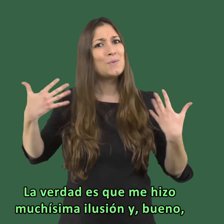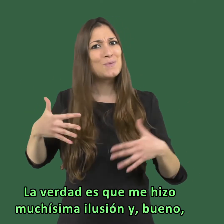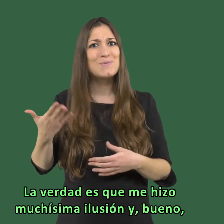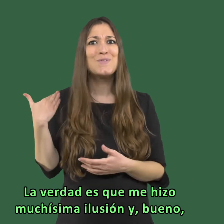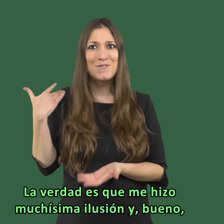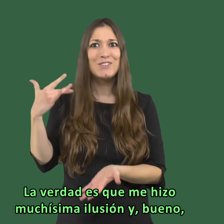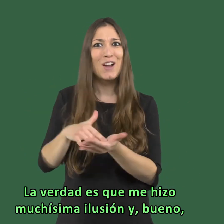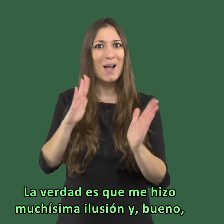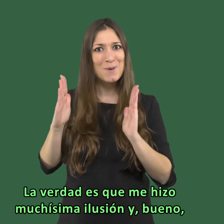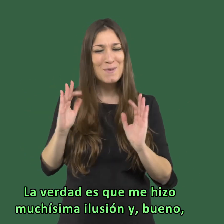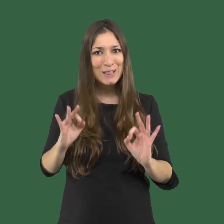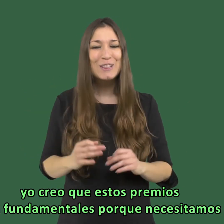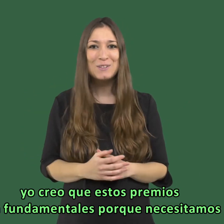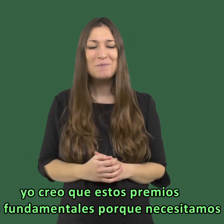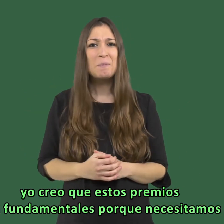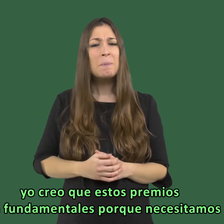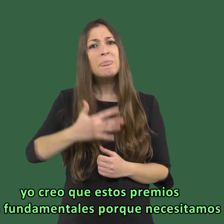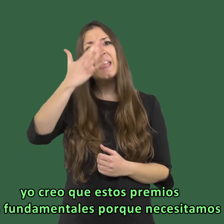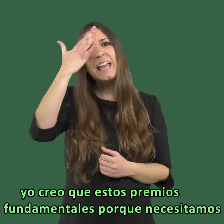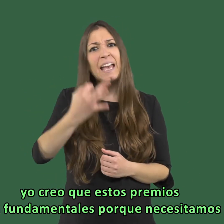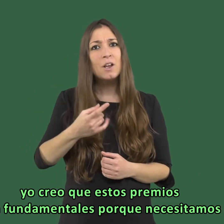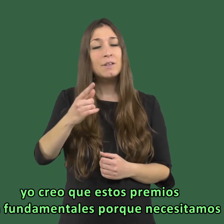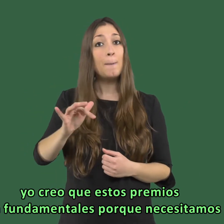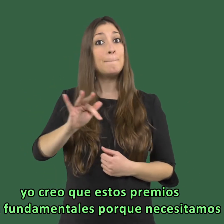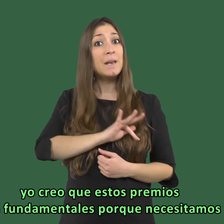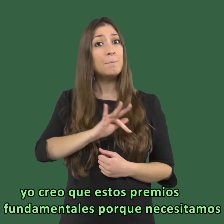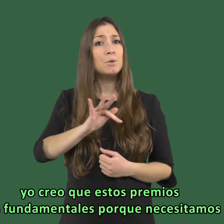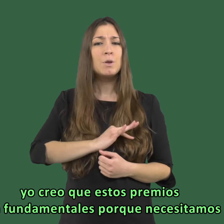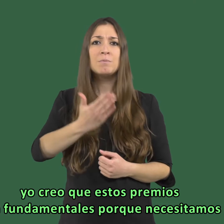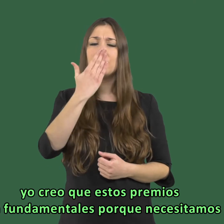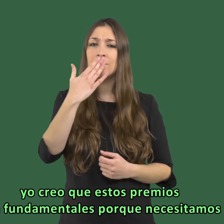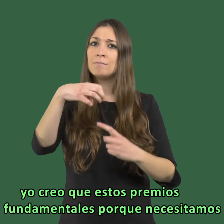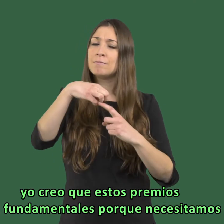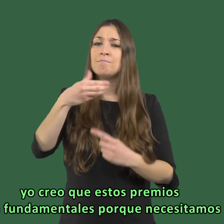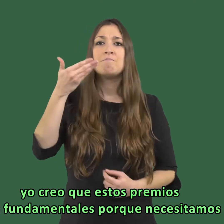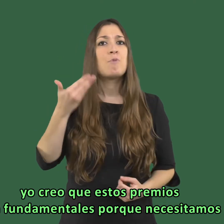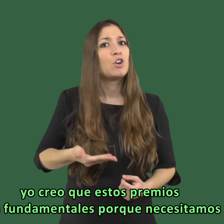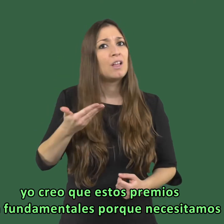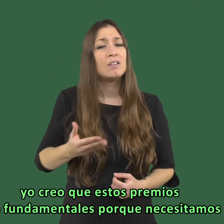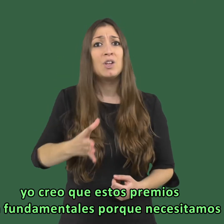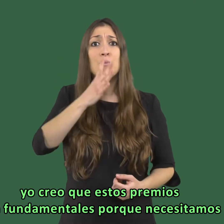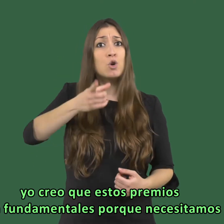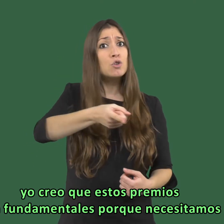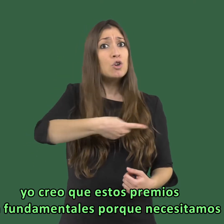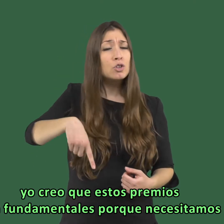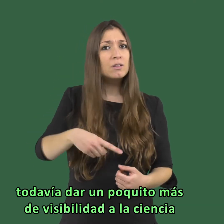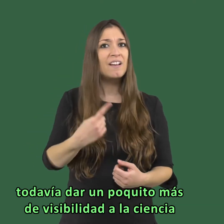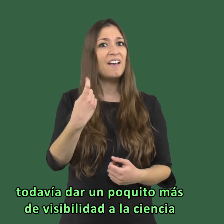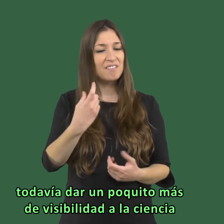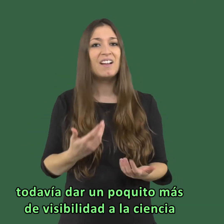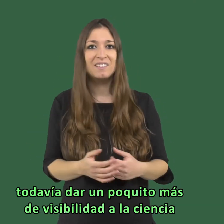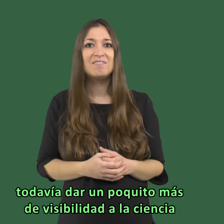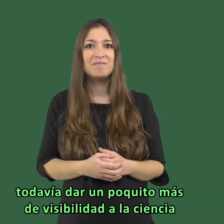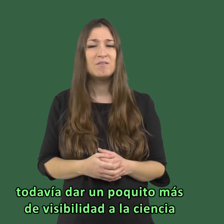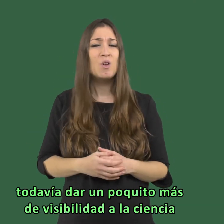¿no? Y bueno, yo creo que estos premios son fundamentales, ¿no? Porque necesitamos